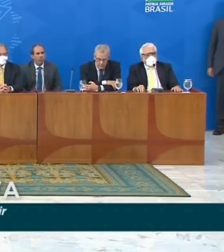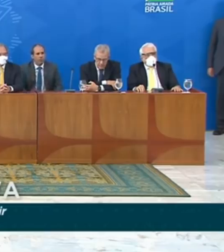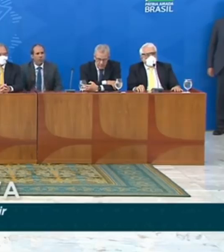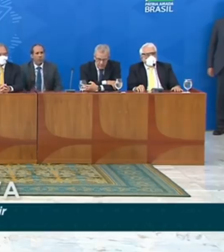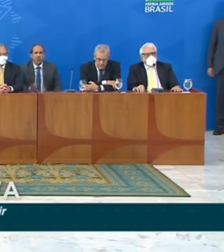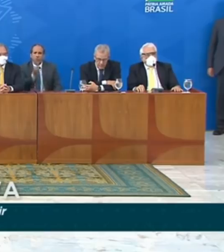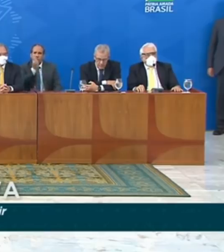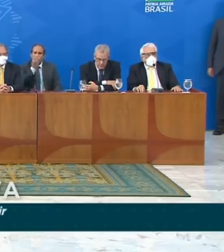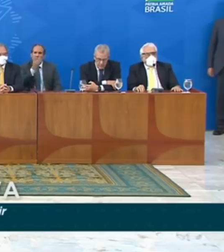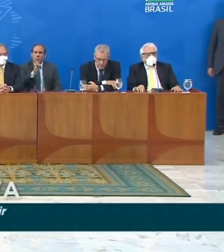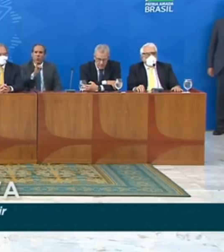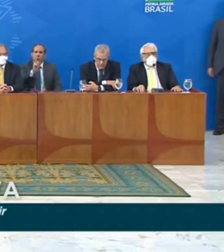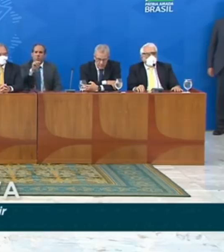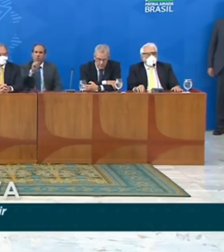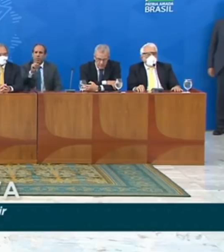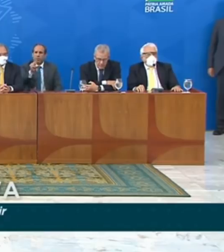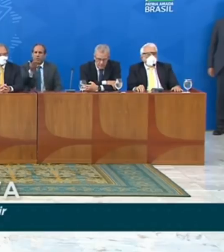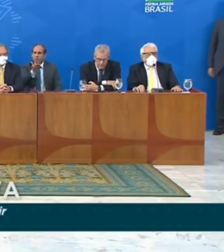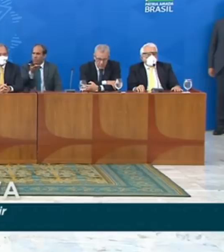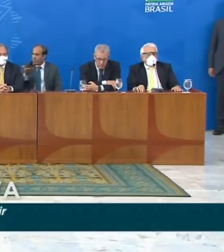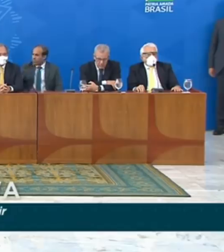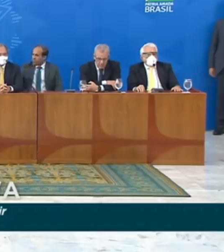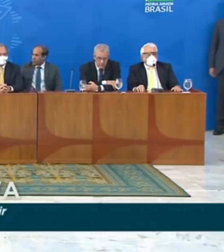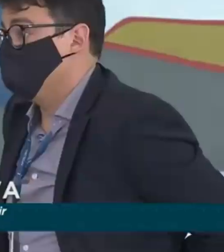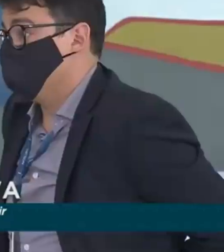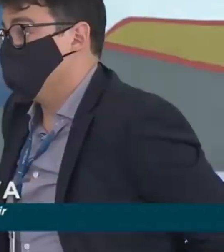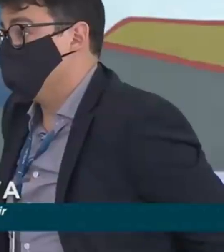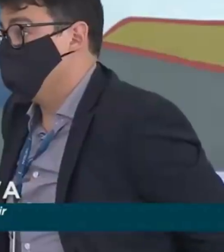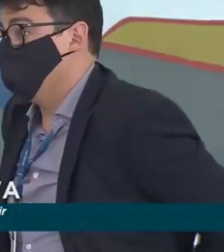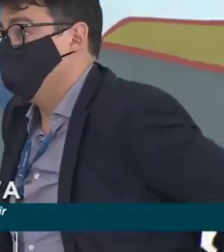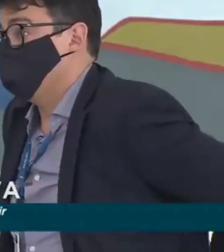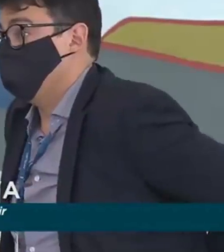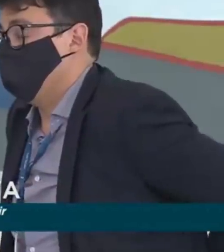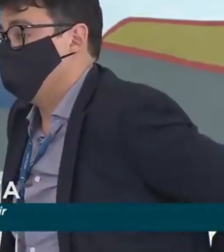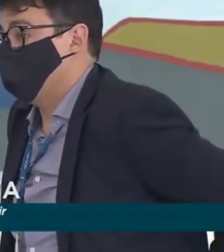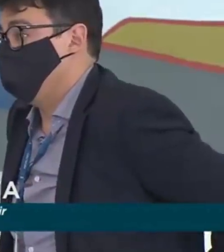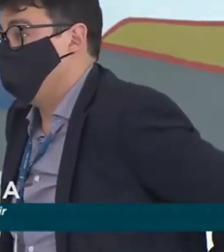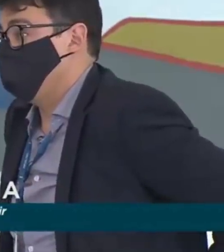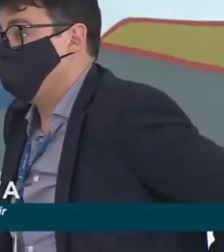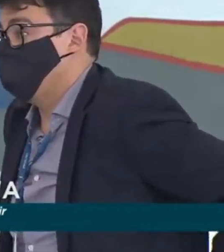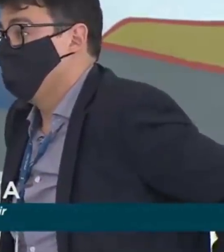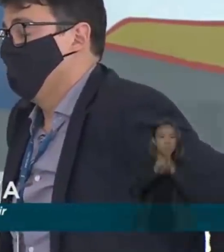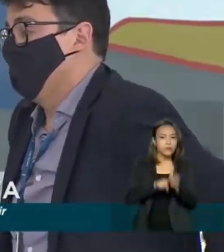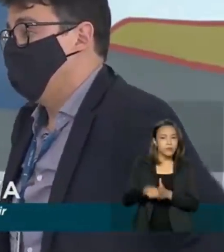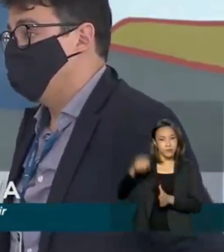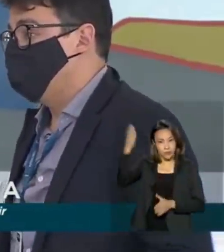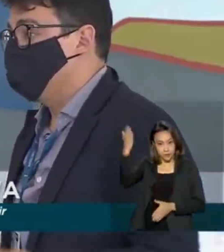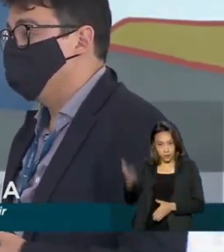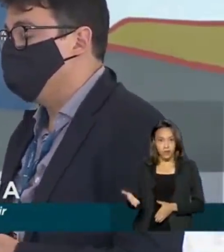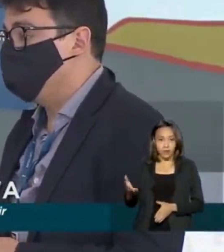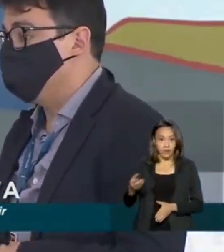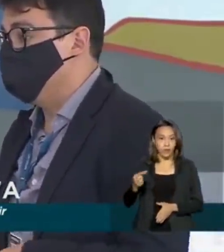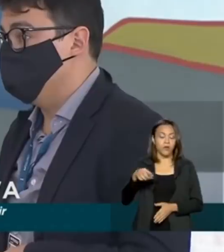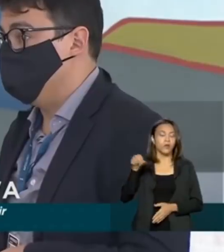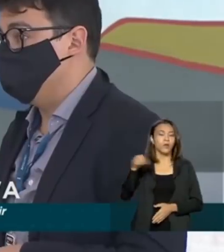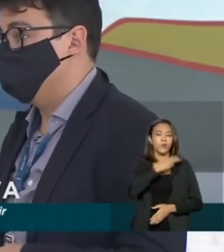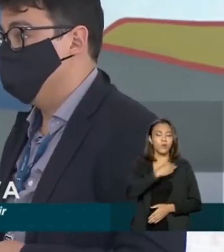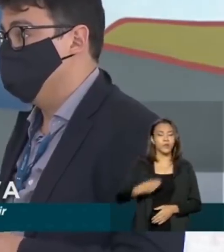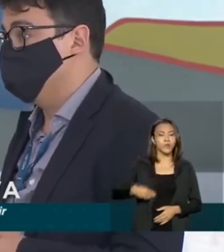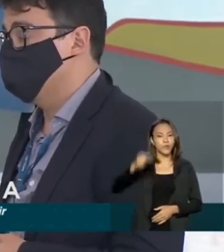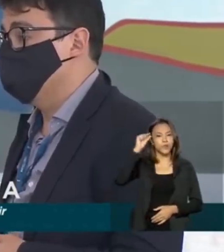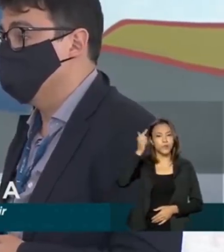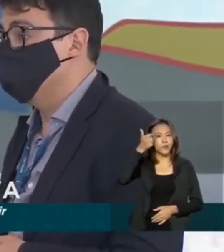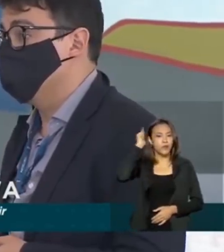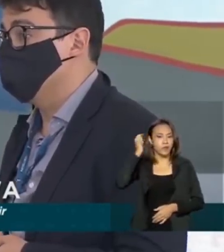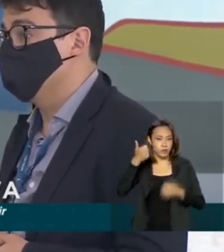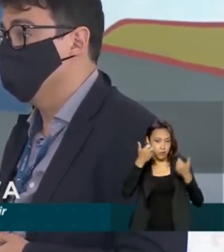Bom dia a todos. Nos estudos que o ministro Bento citou, o ministro Guedes também, para haver mais previsibilidade,